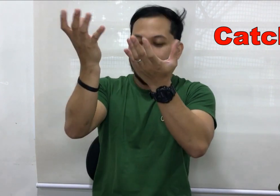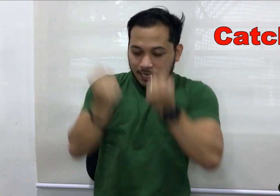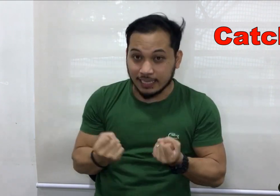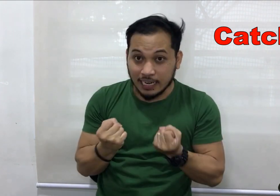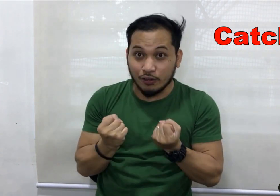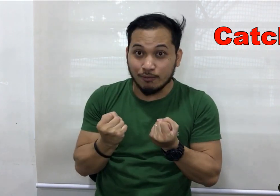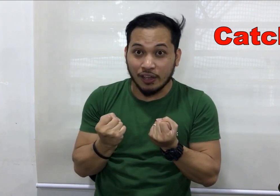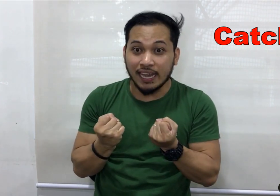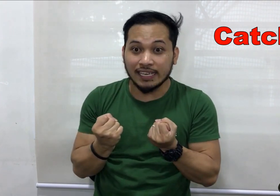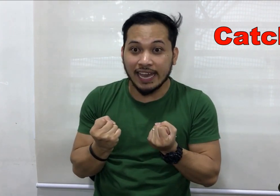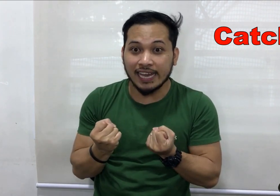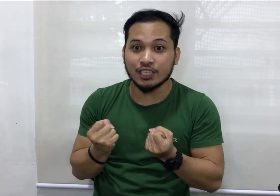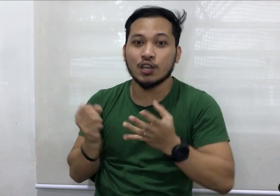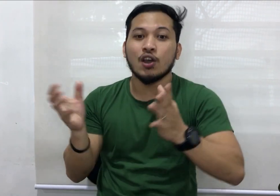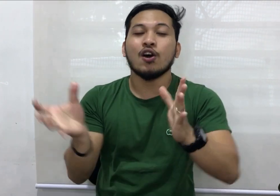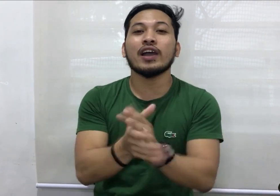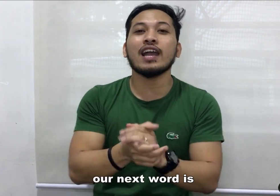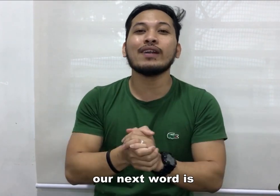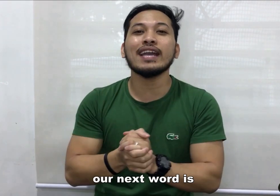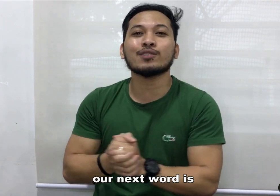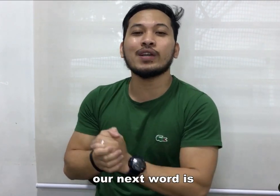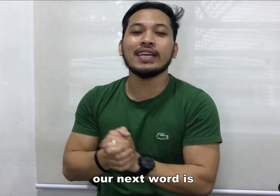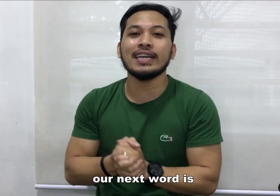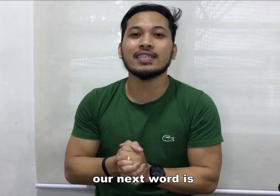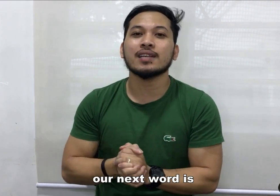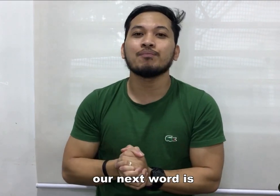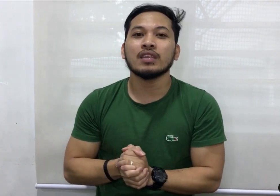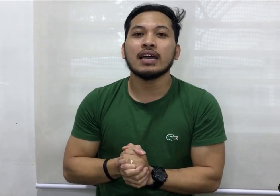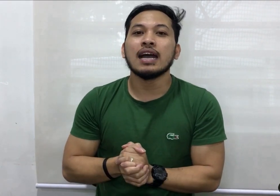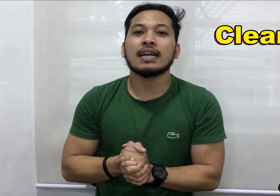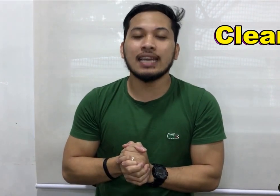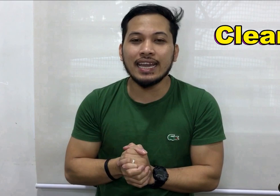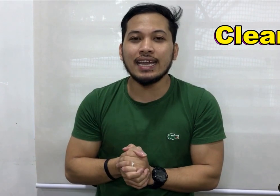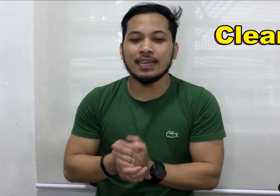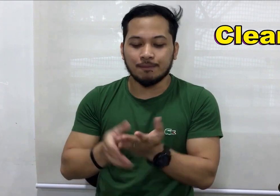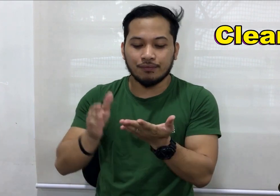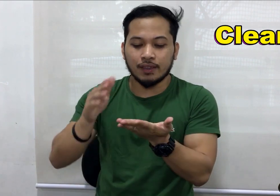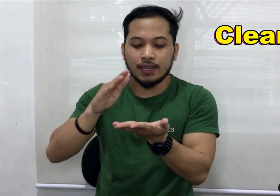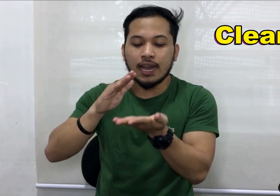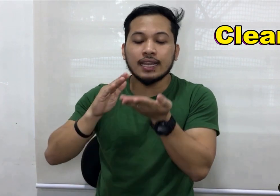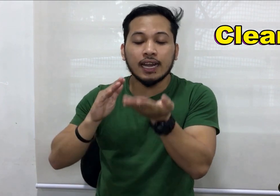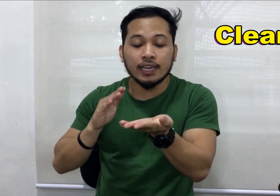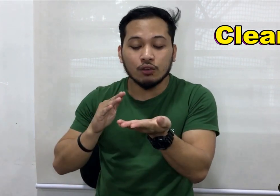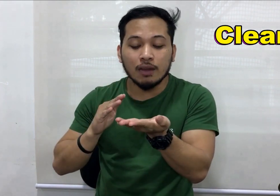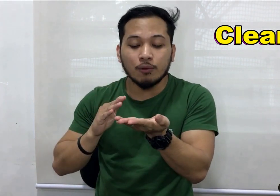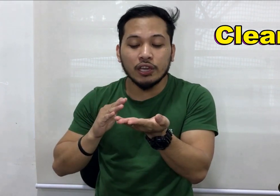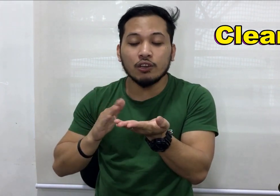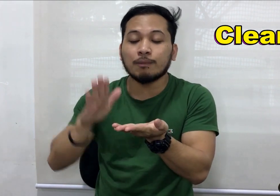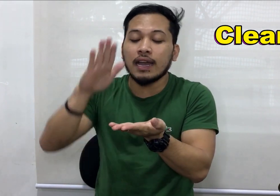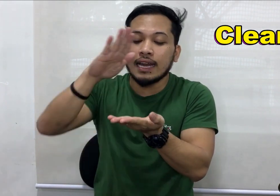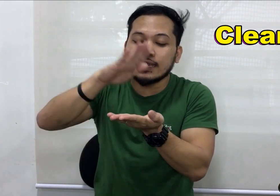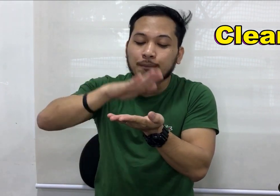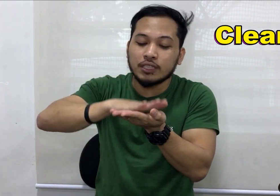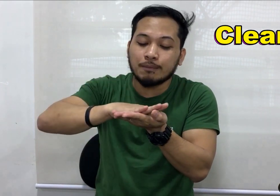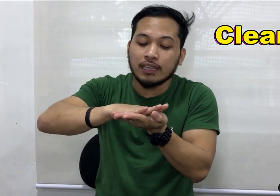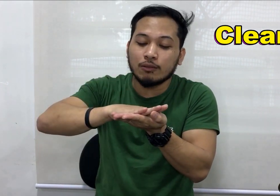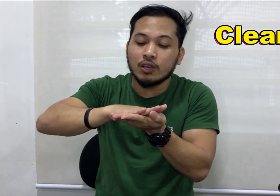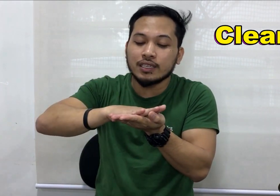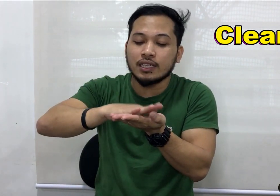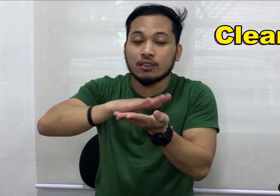tapos sasaluhin mo. Ayan, catch. Okay, our next word is clean. Ayan, nakaganto lang pong inyong pala, tapos ipatong mo lang siya